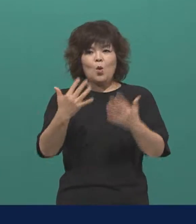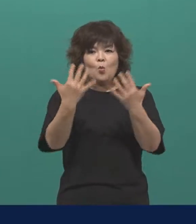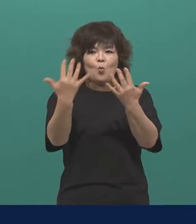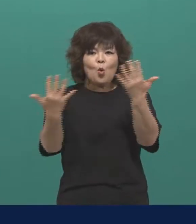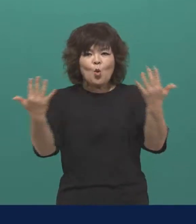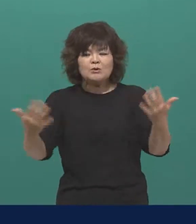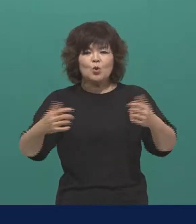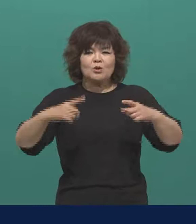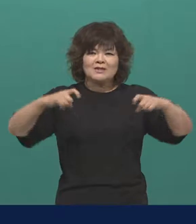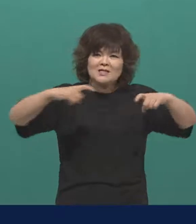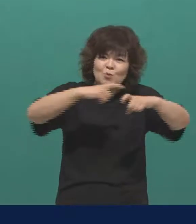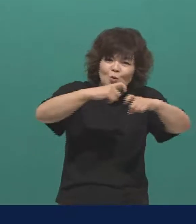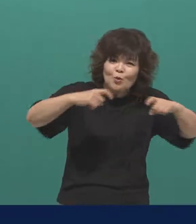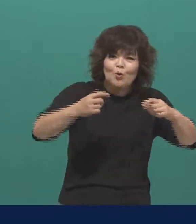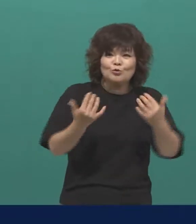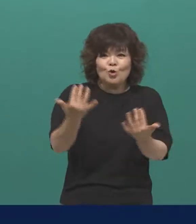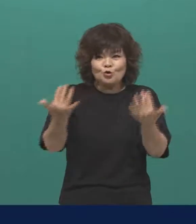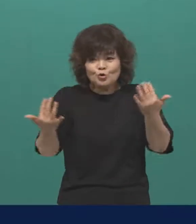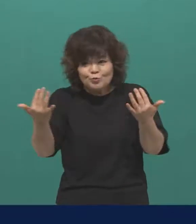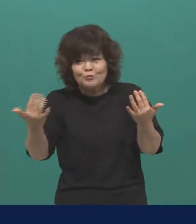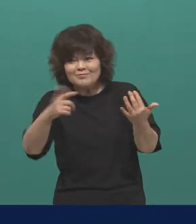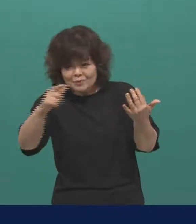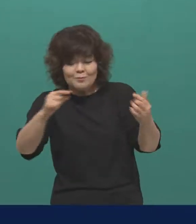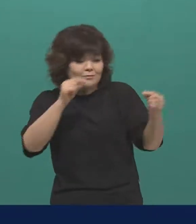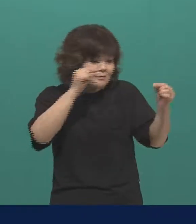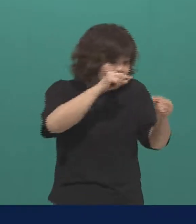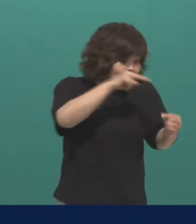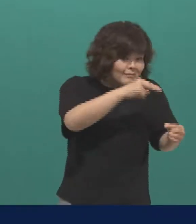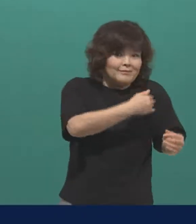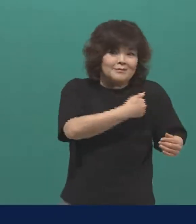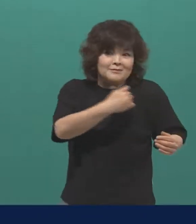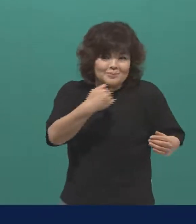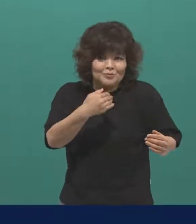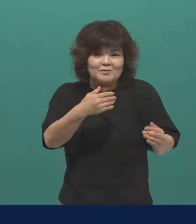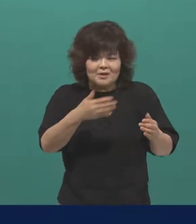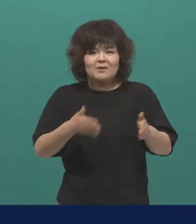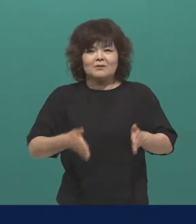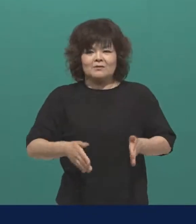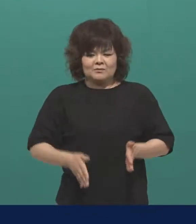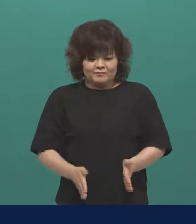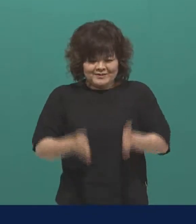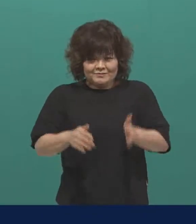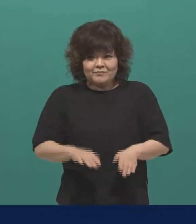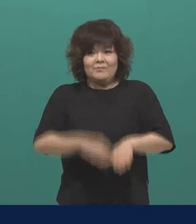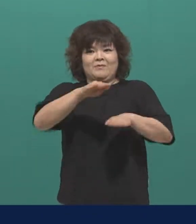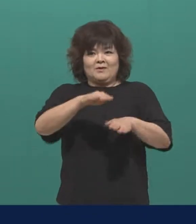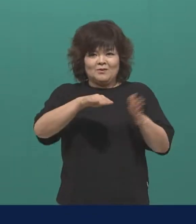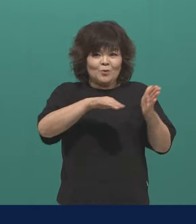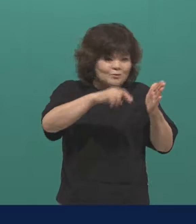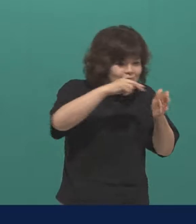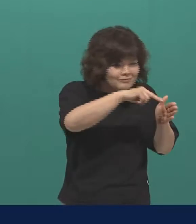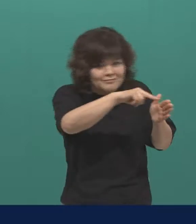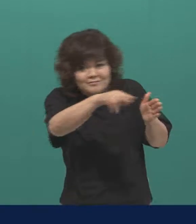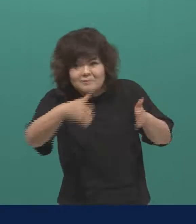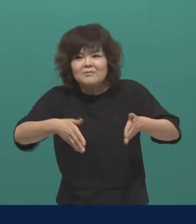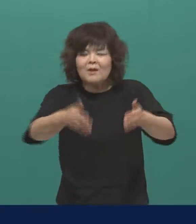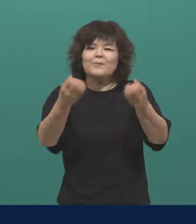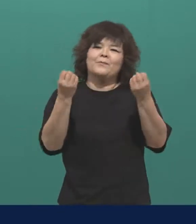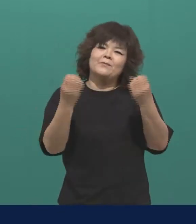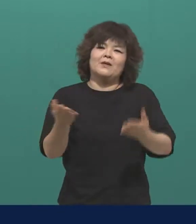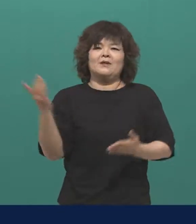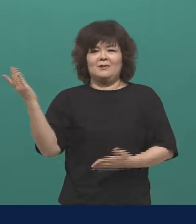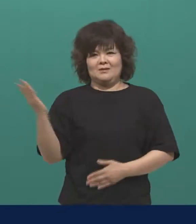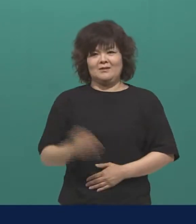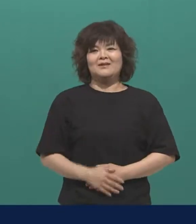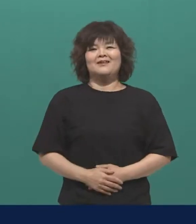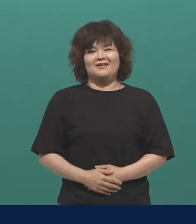そして去年は森の生き物や植物などを身近に観察することができる樹冠トレイルが整備